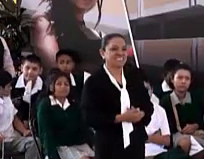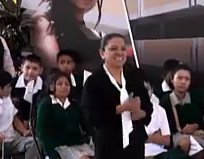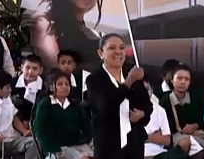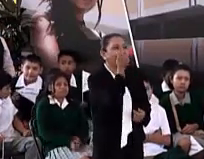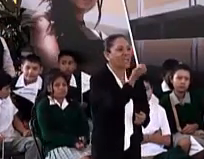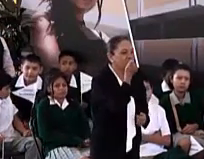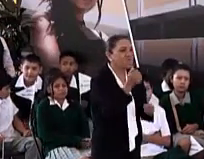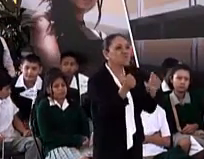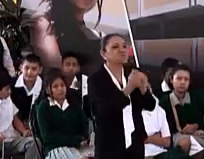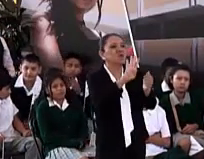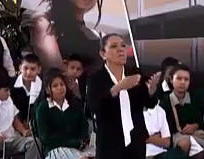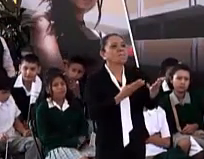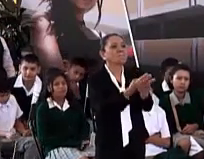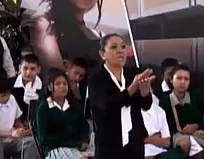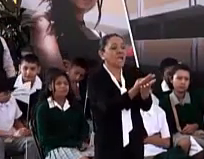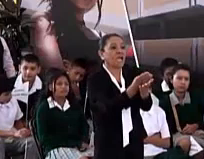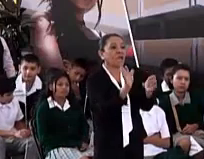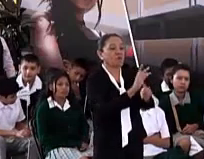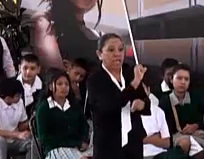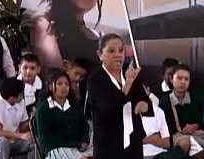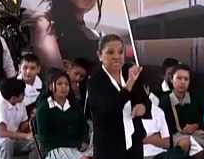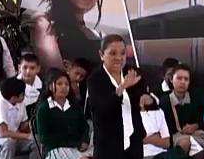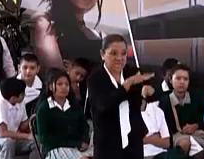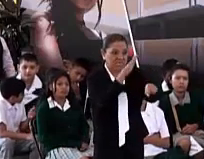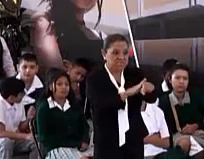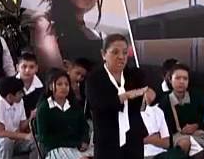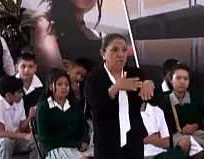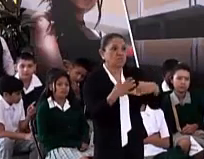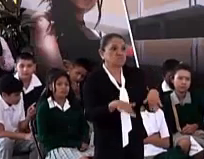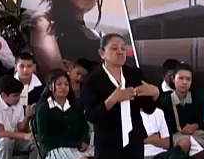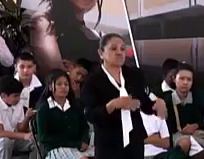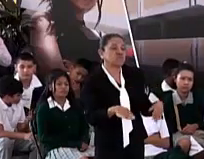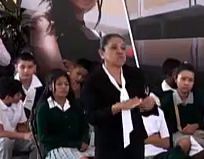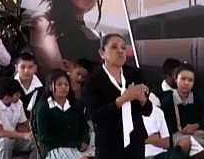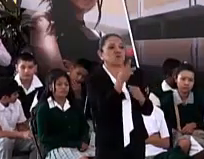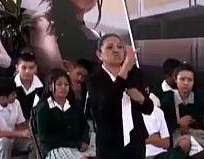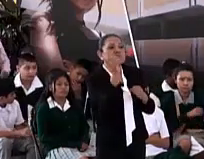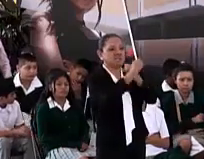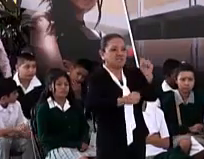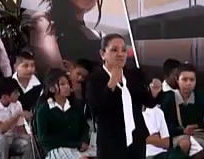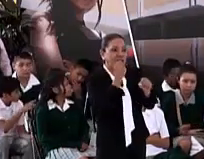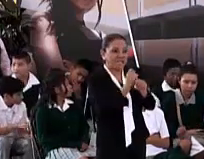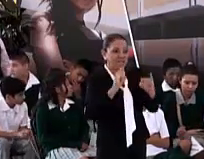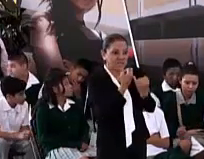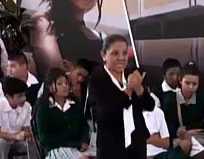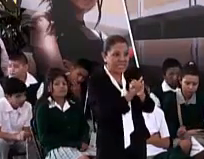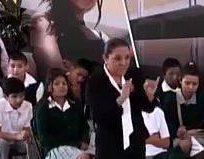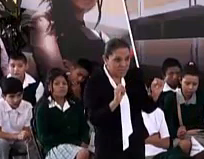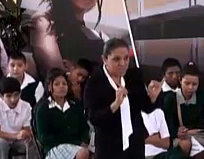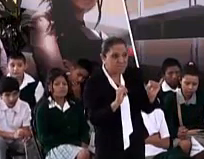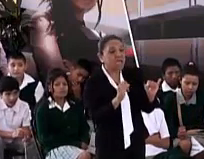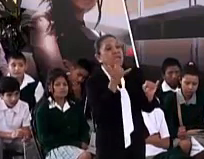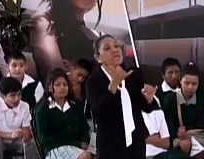alumnos con beca de excelencia del Bicentenario de la Independencia, además de los que tercer